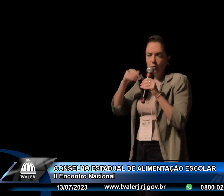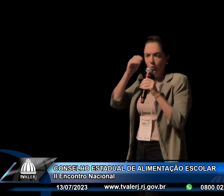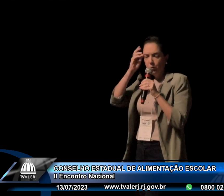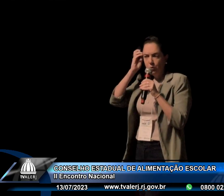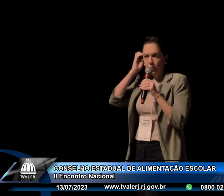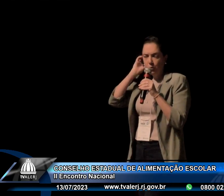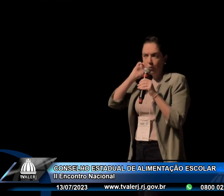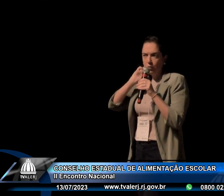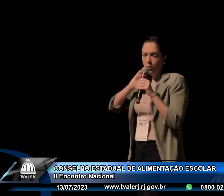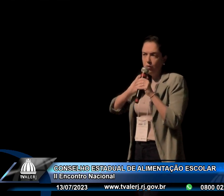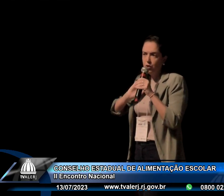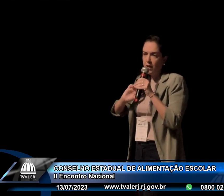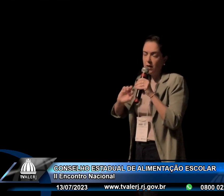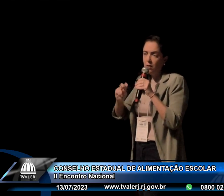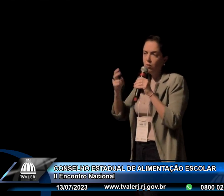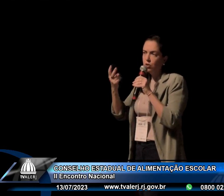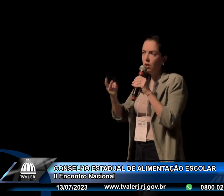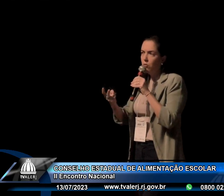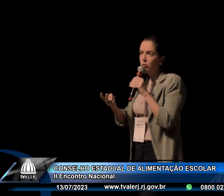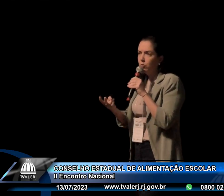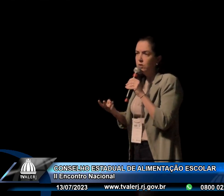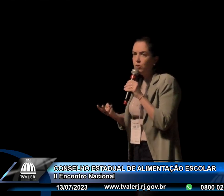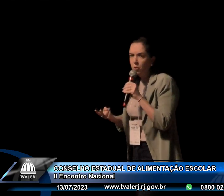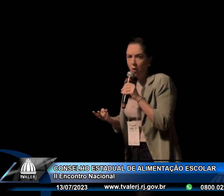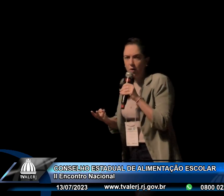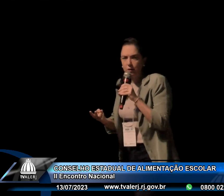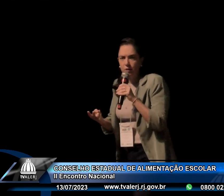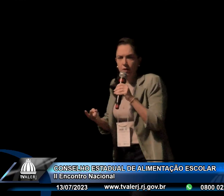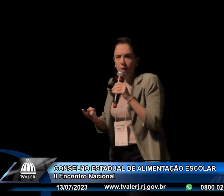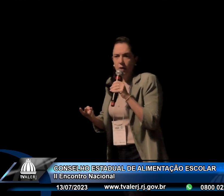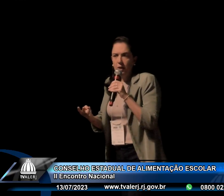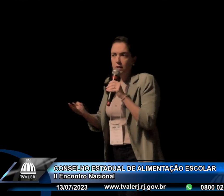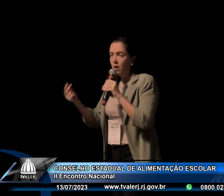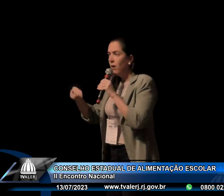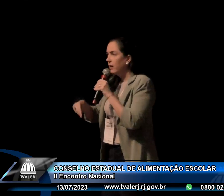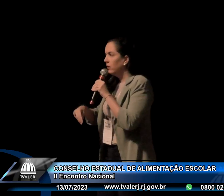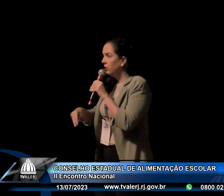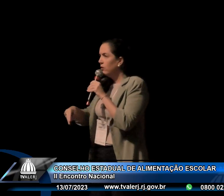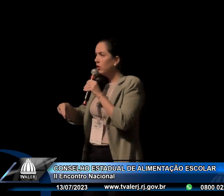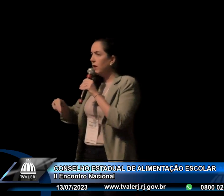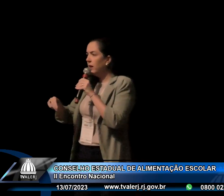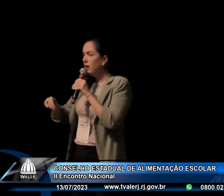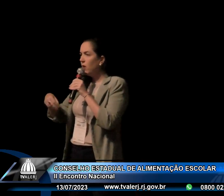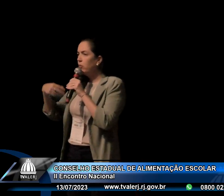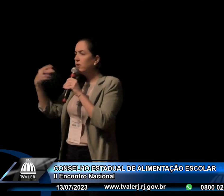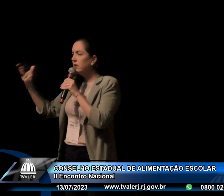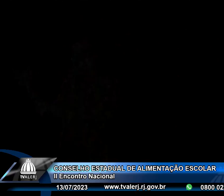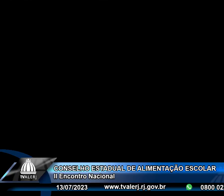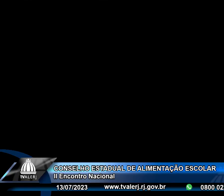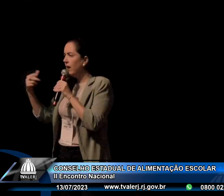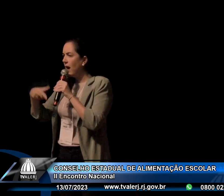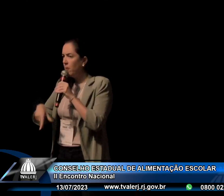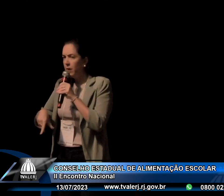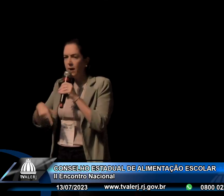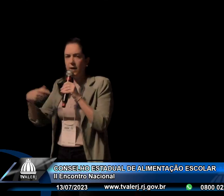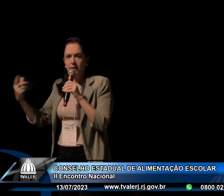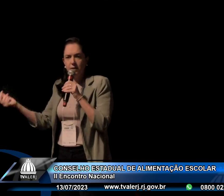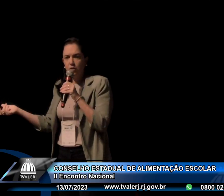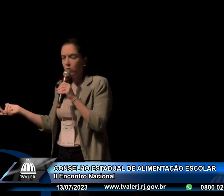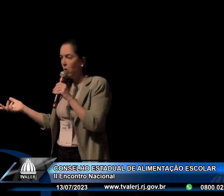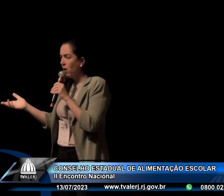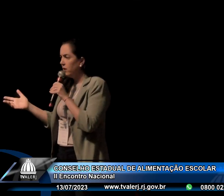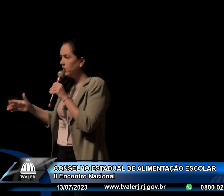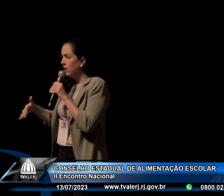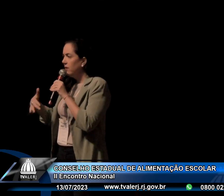aqui no Rio de Janeiro Nós temos duas escolas então aqui no Rio de Janeiro é possível olhar para